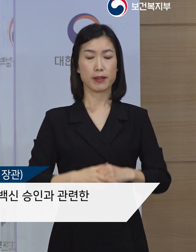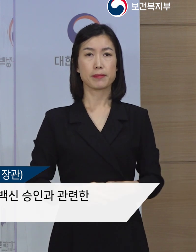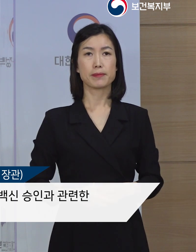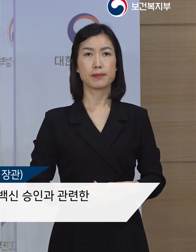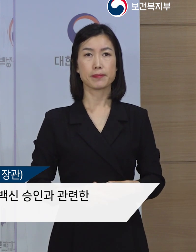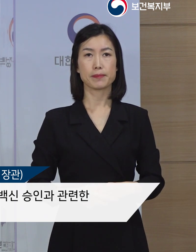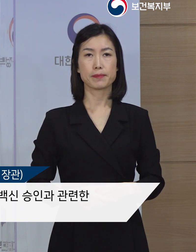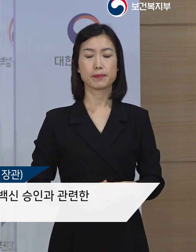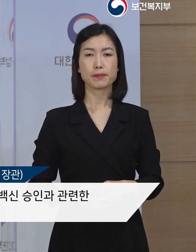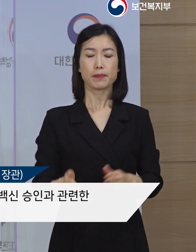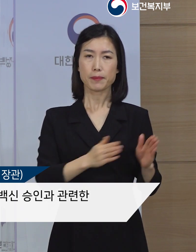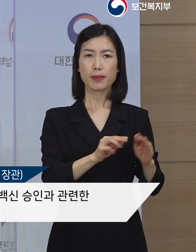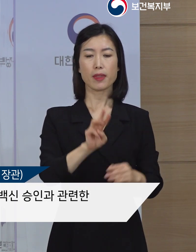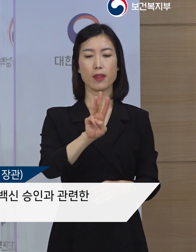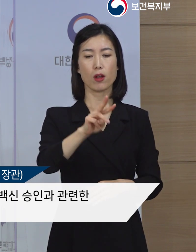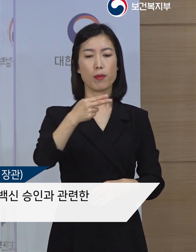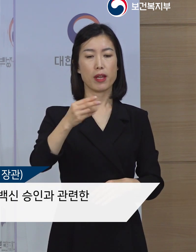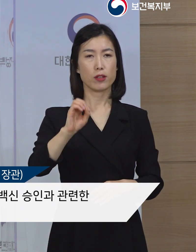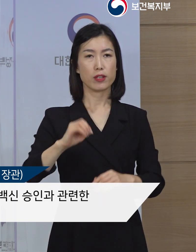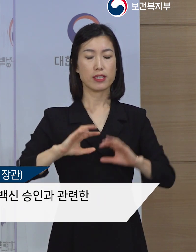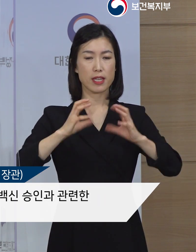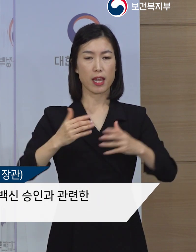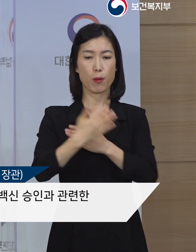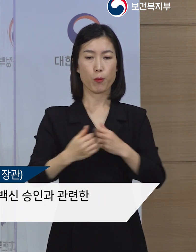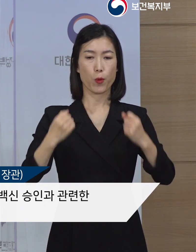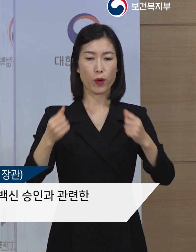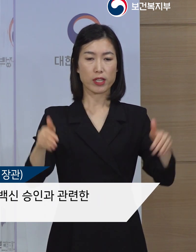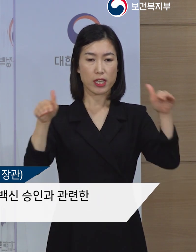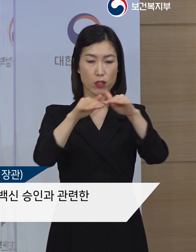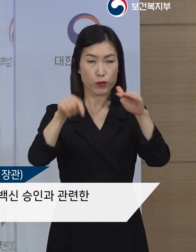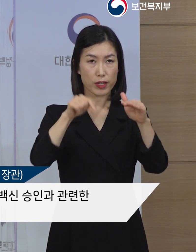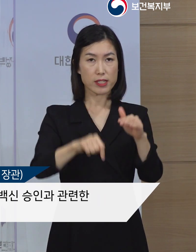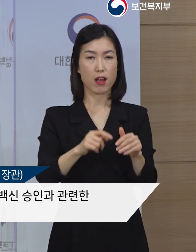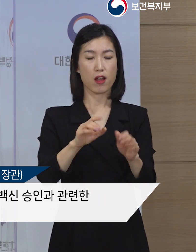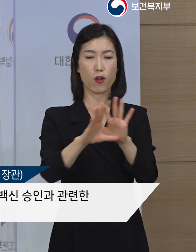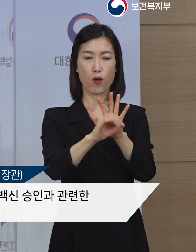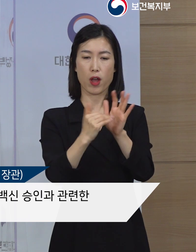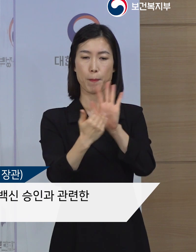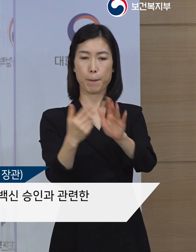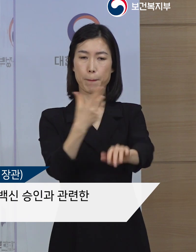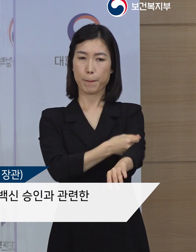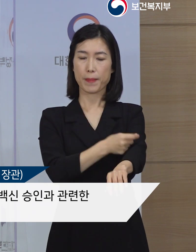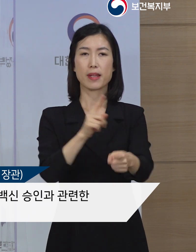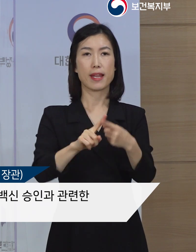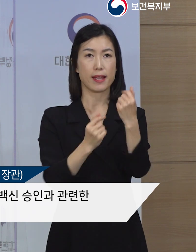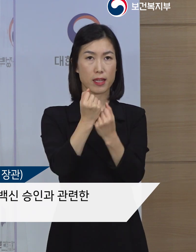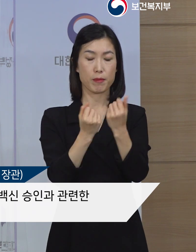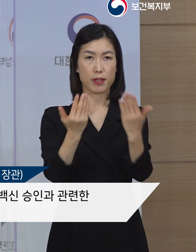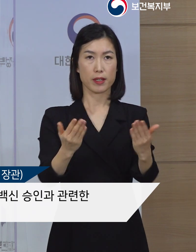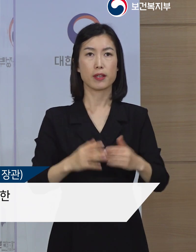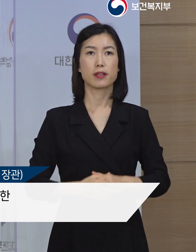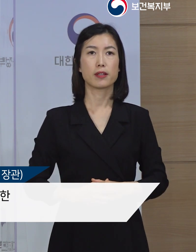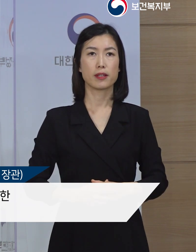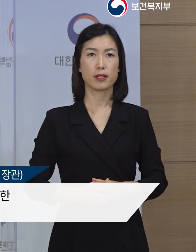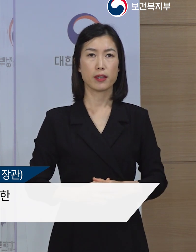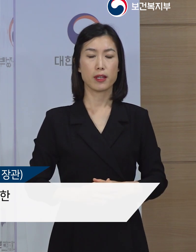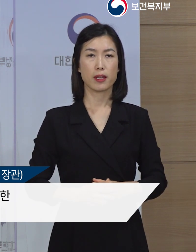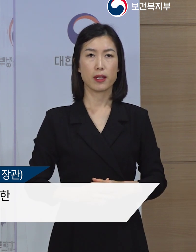다음으로 세계보건기구의 코로나19 백신 승인과 관련한 요청사항을 설명드리겠습니다.